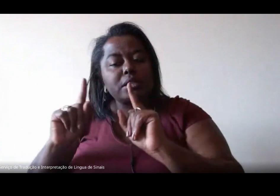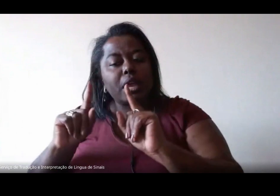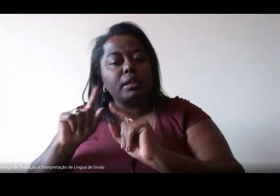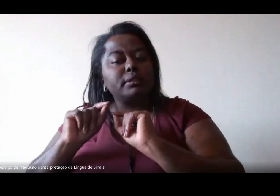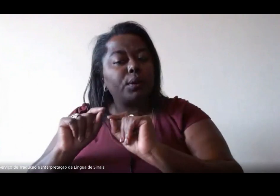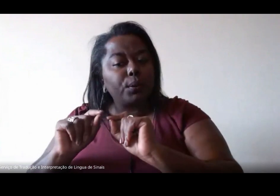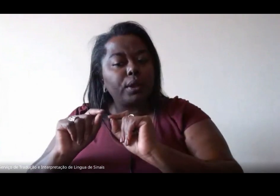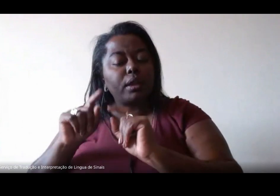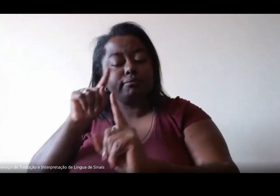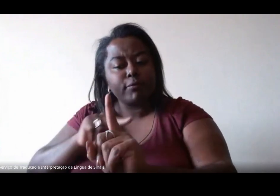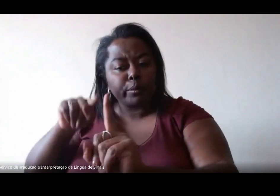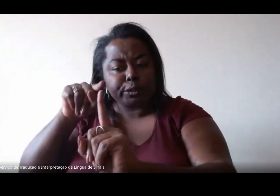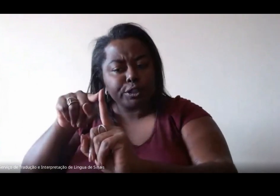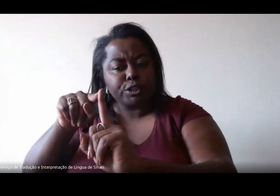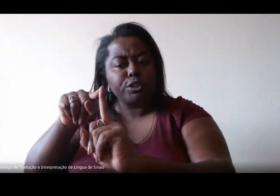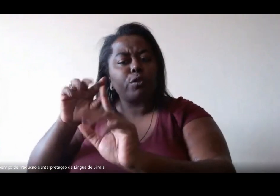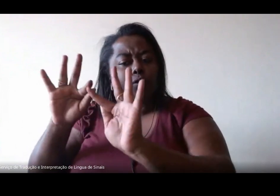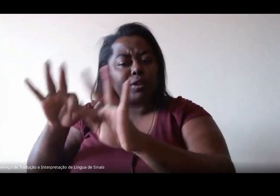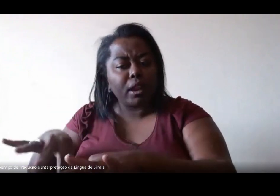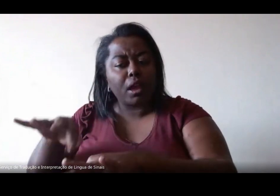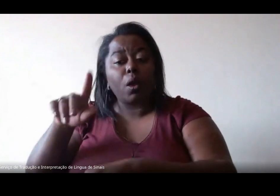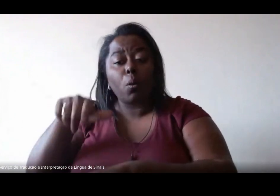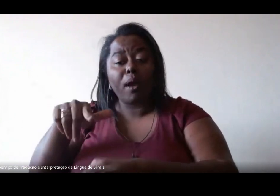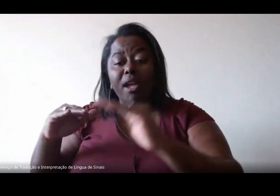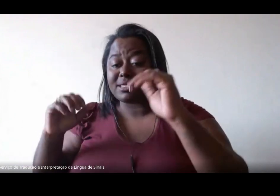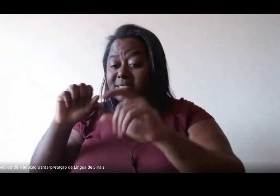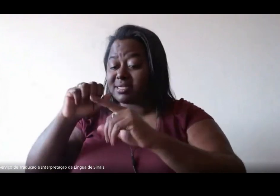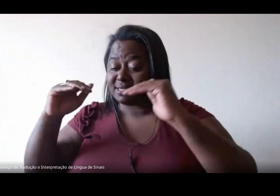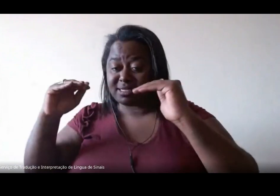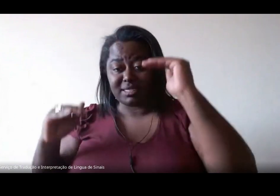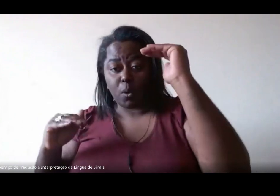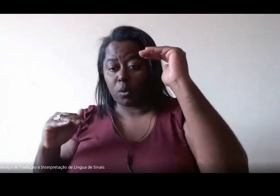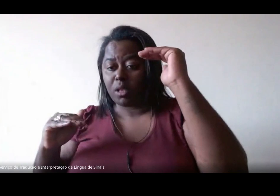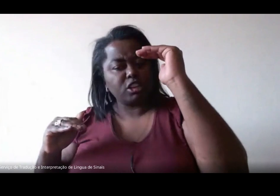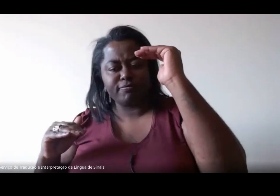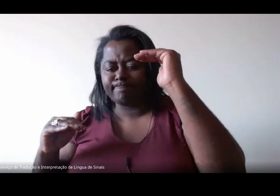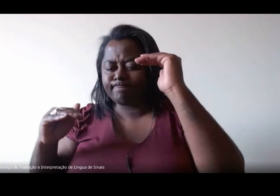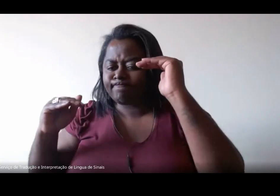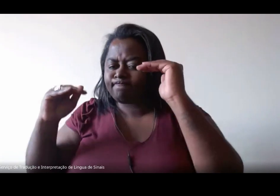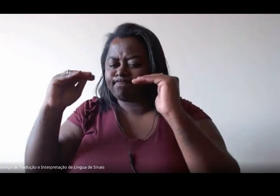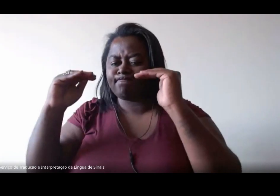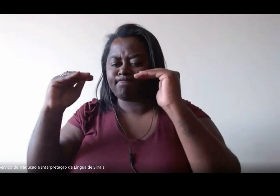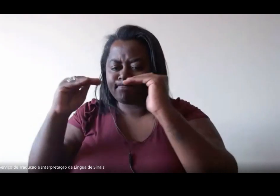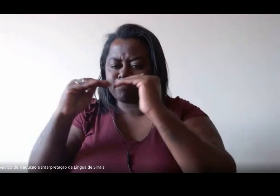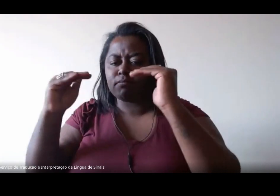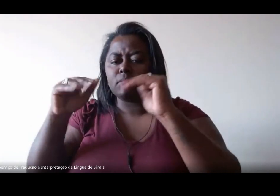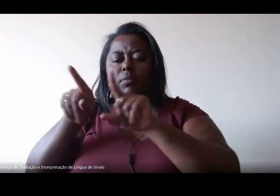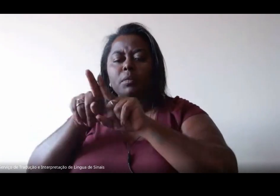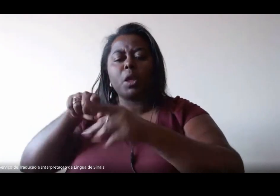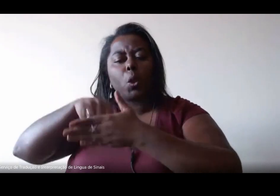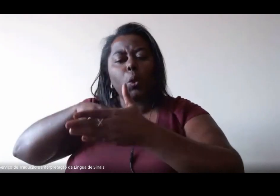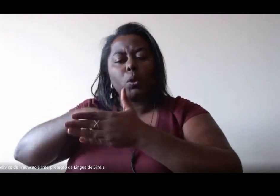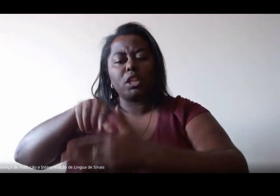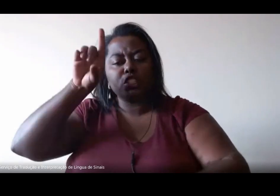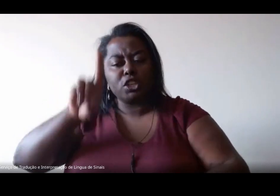sem esquecer que o objetivo final é a redução das desigualdades e, portanto, a luta pelos